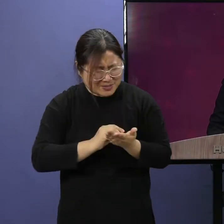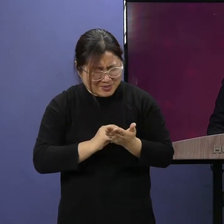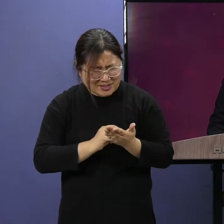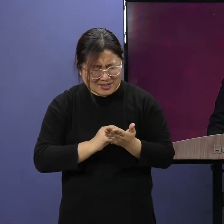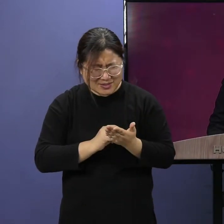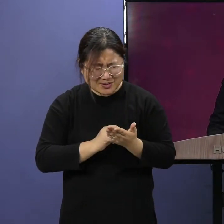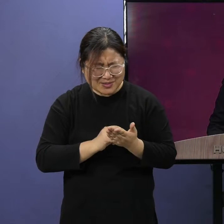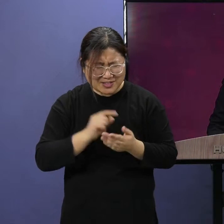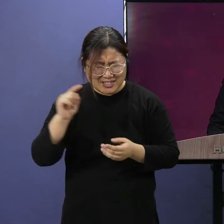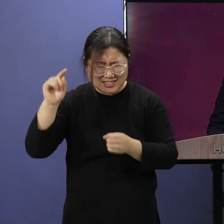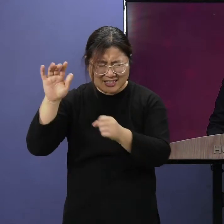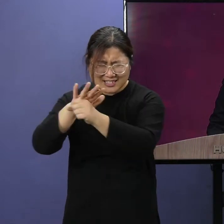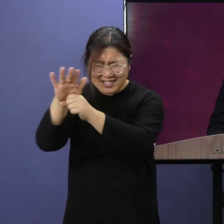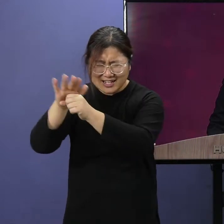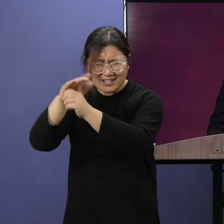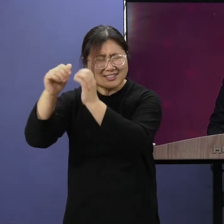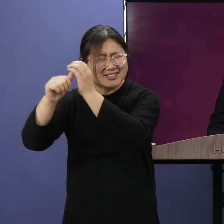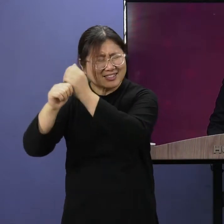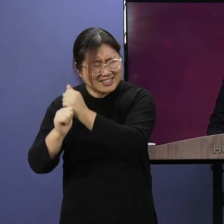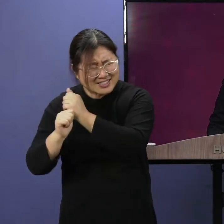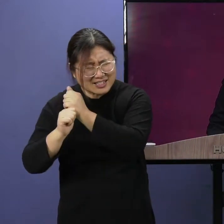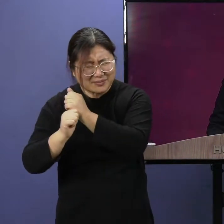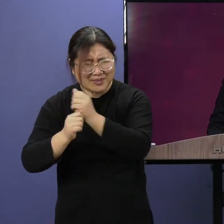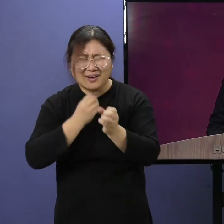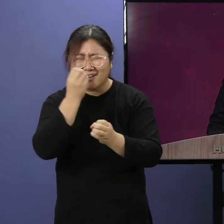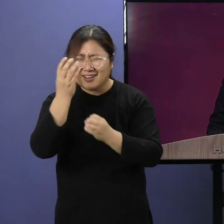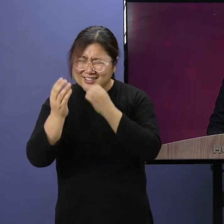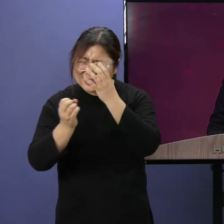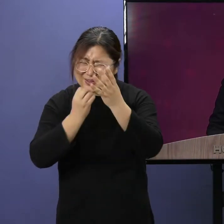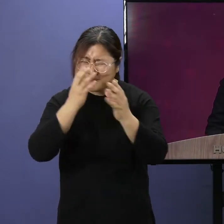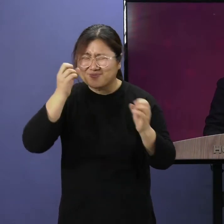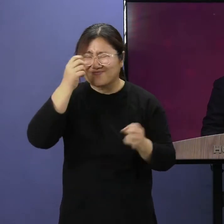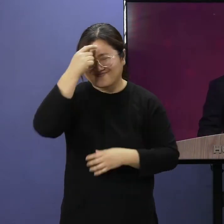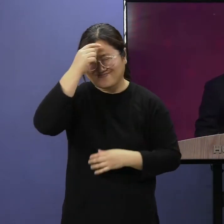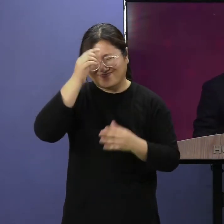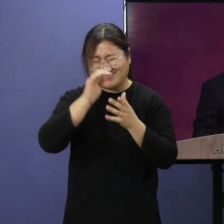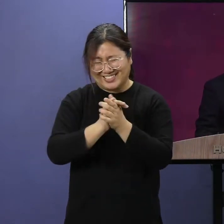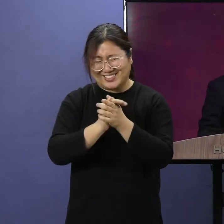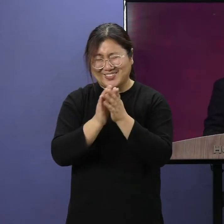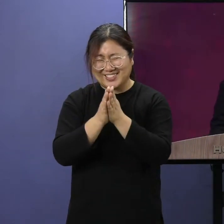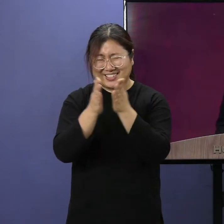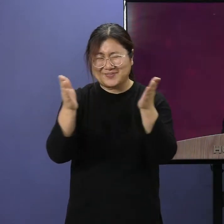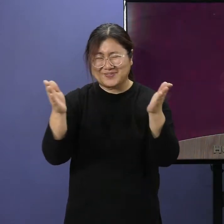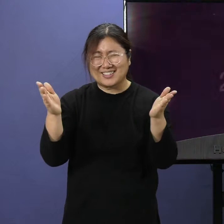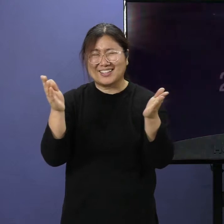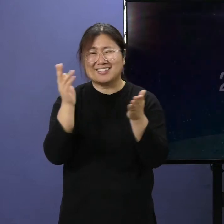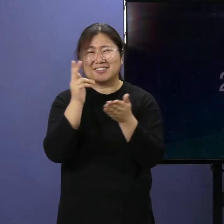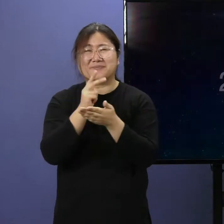그 사랑을 의지하며 나아가도록 하겠습니다. 주님,